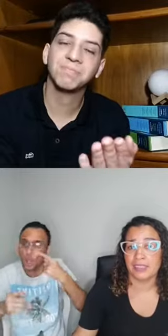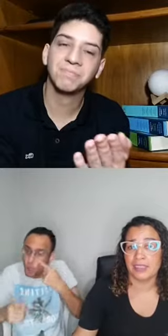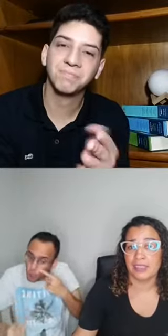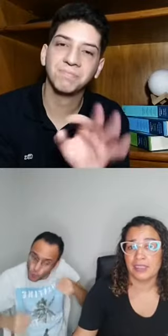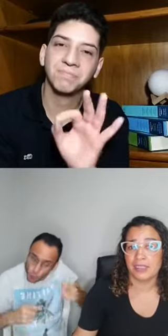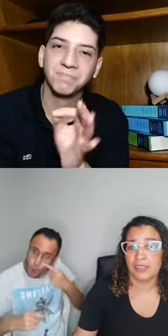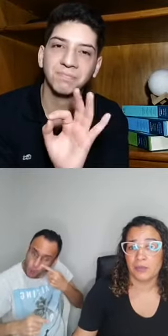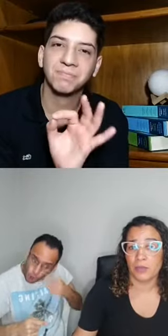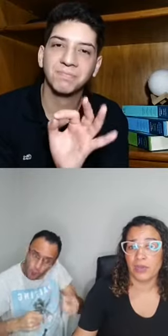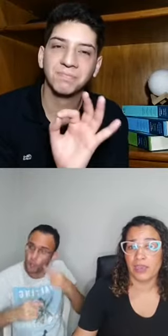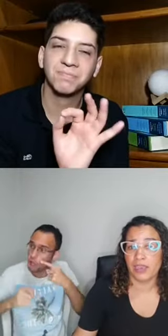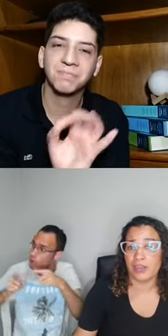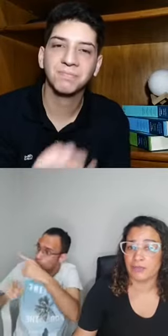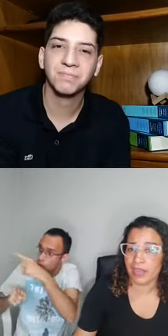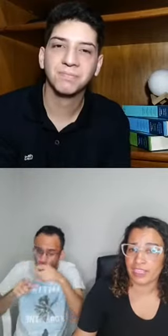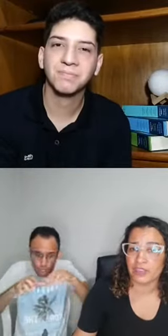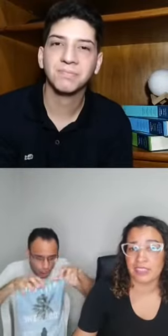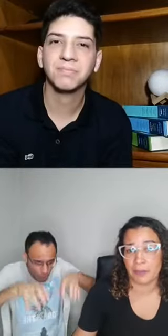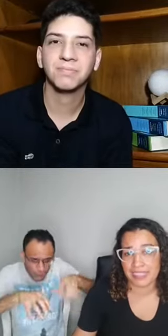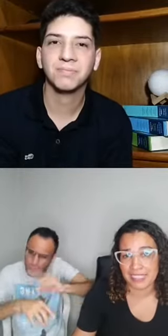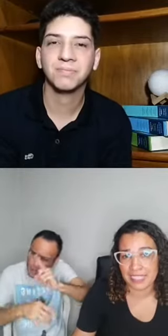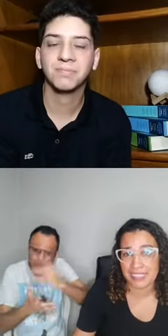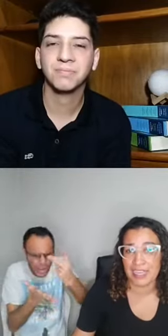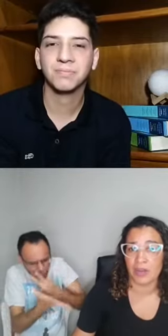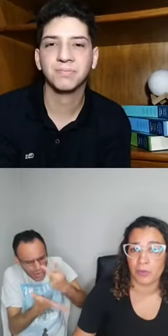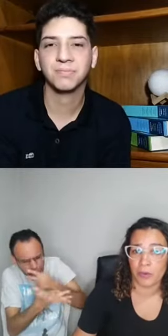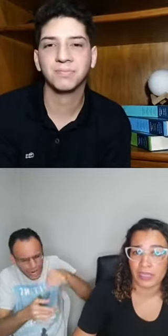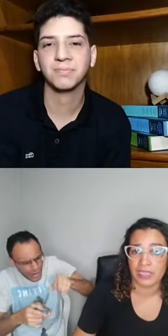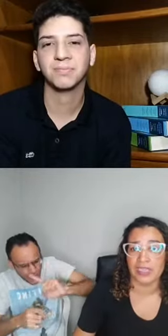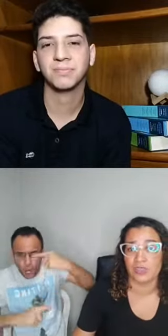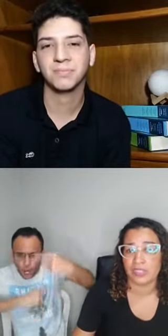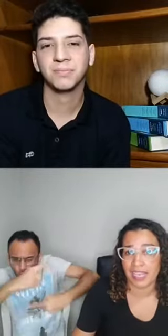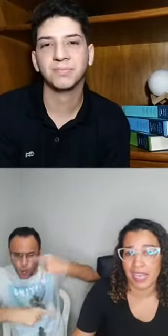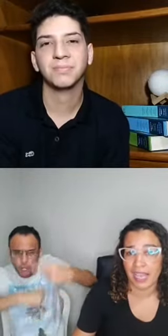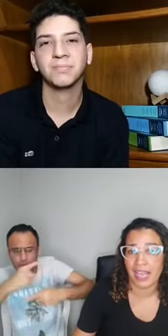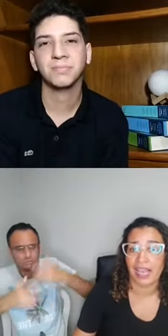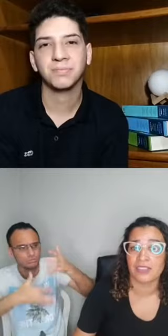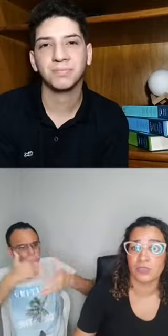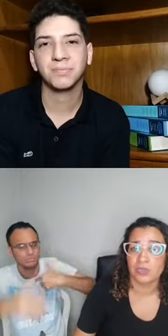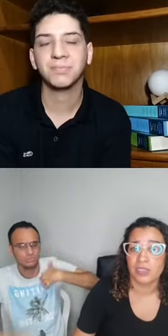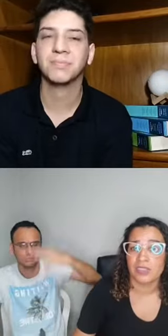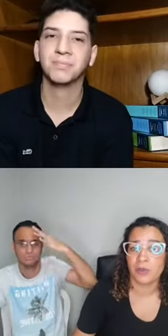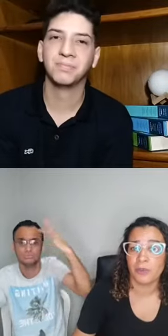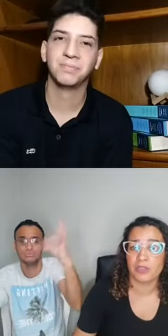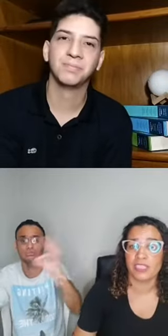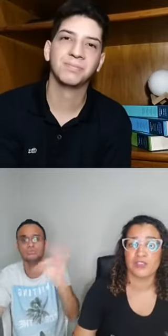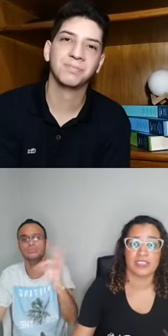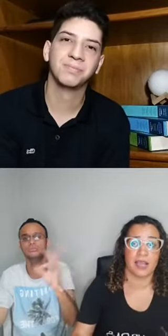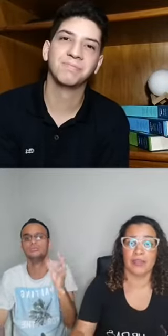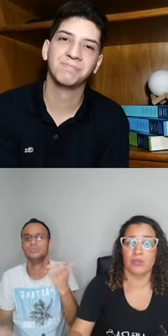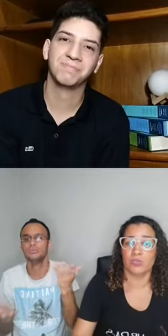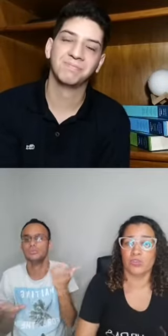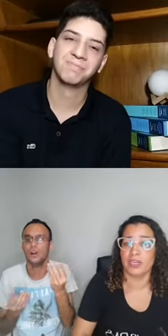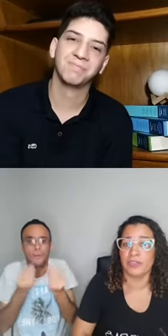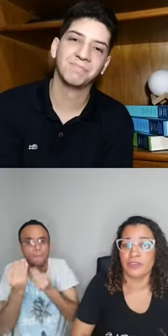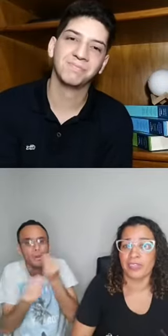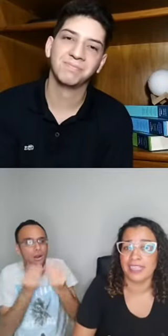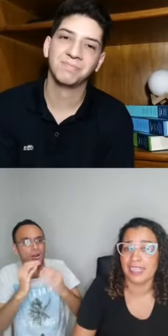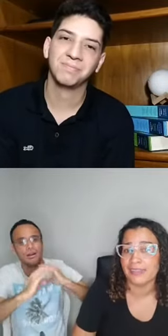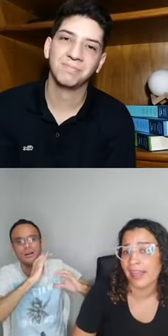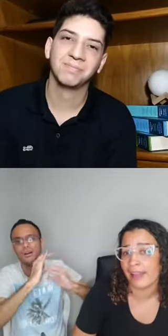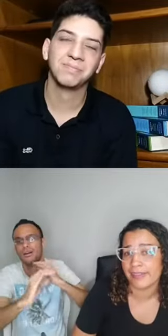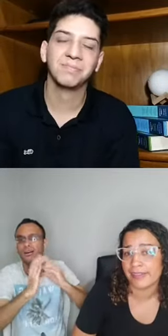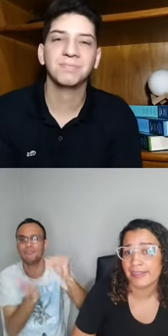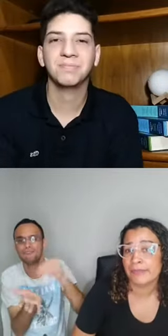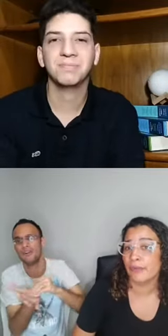errei, porque aí você fala assim, presta atenção, põe nisso, tá errado. Né? O processo fala assim, mas não eu não fico